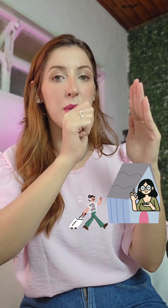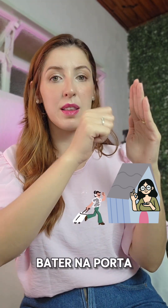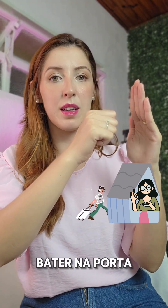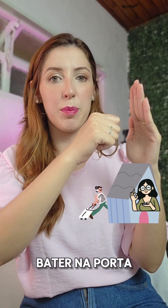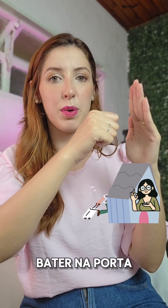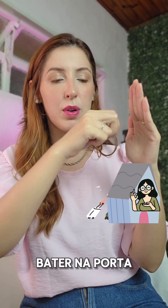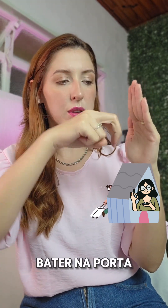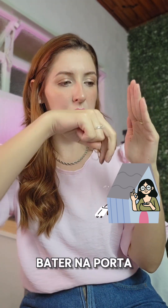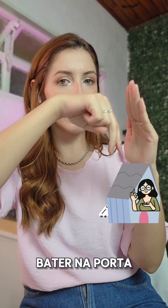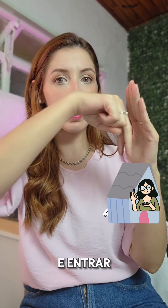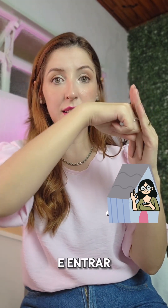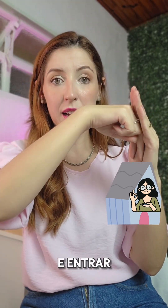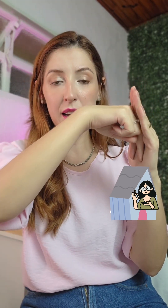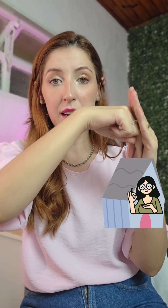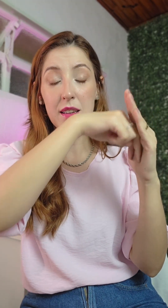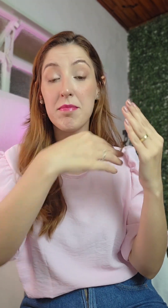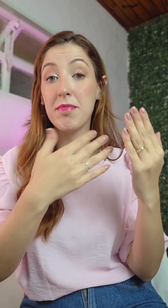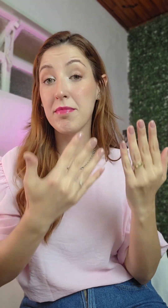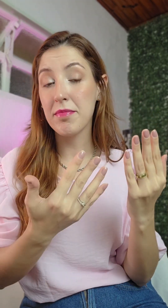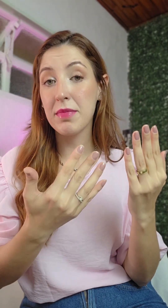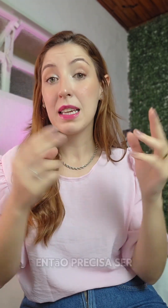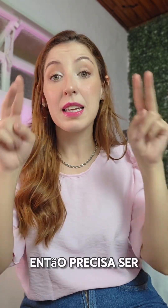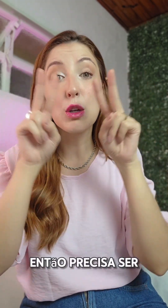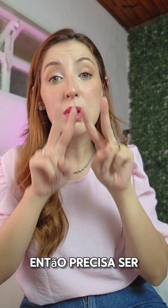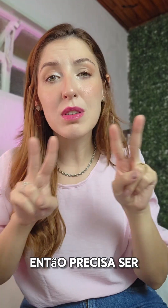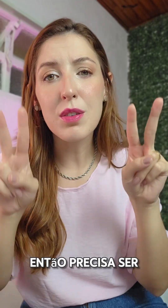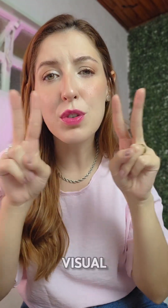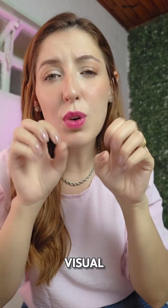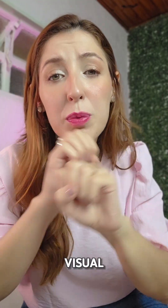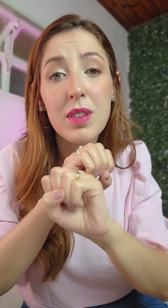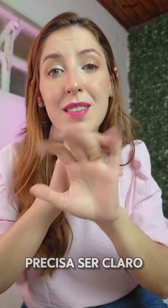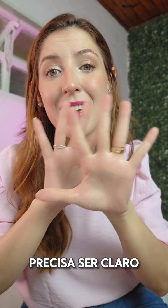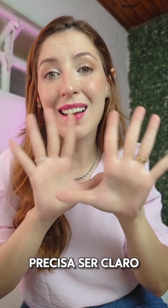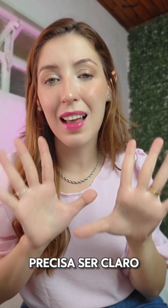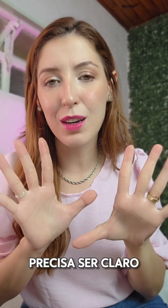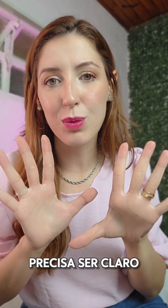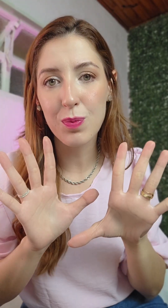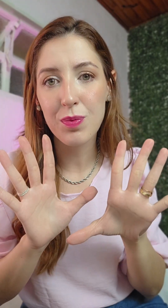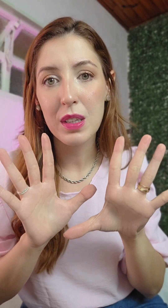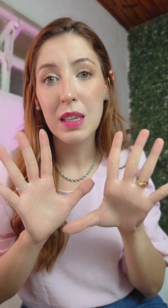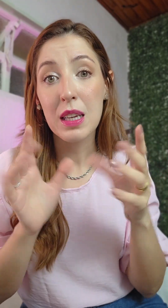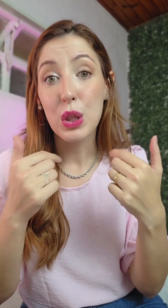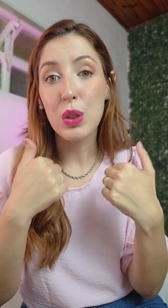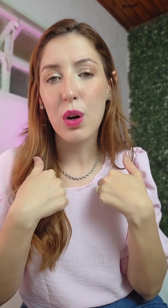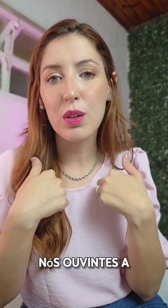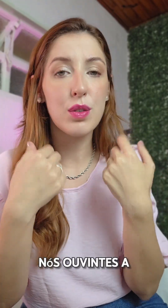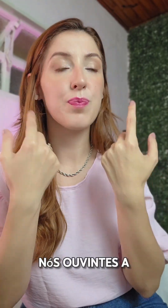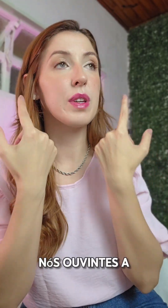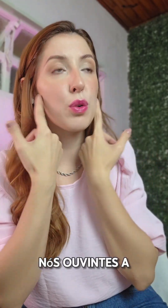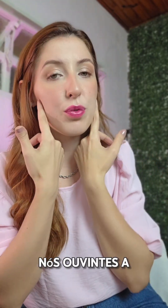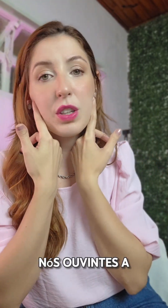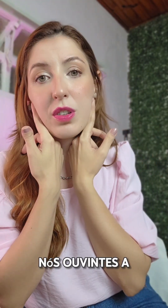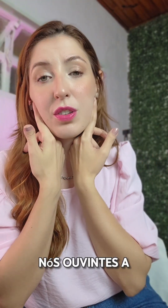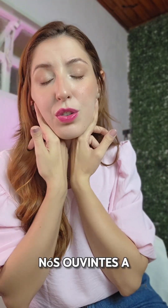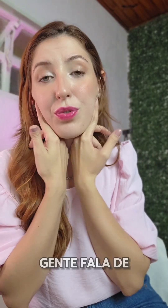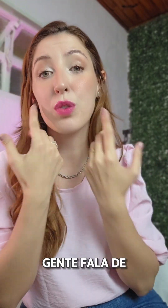bater na porta e entrar. Então precisa ser visual, precisa ser claro. Nós, ouvintes, a gente fala de uma